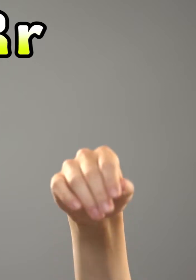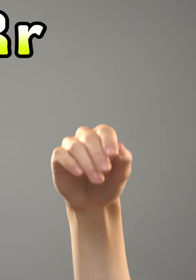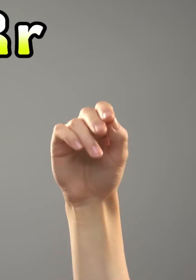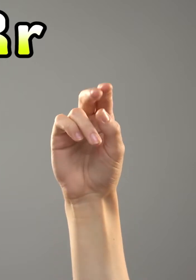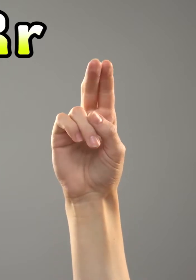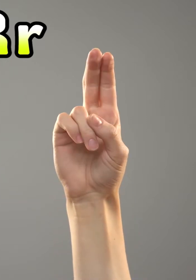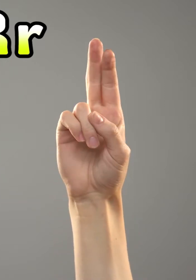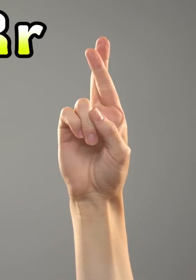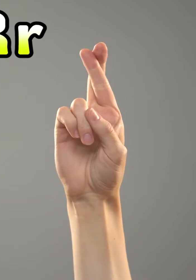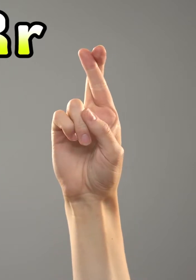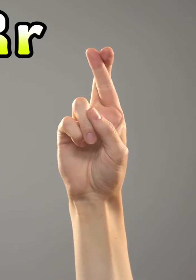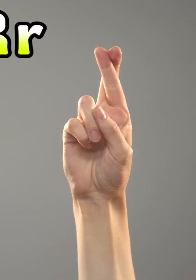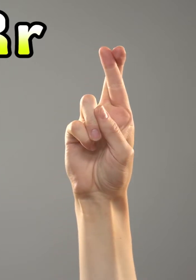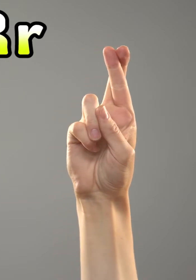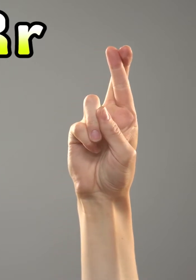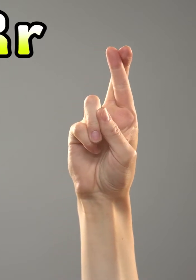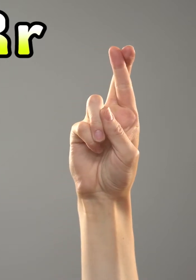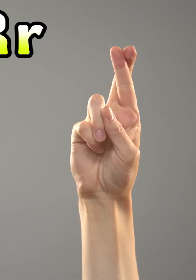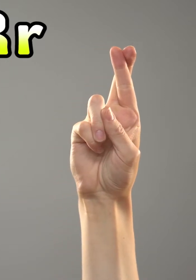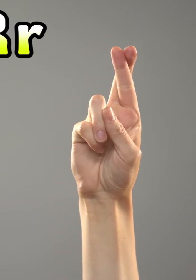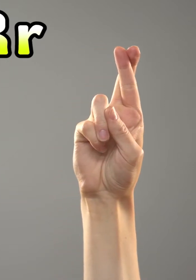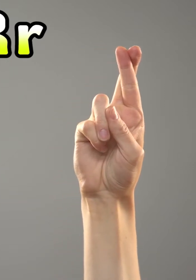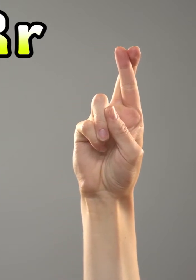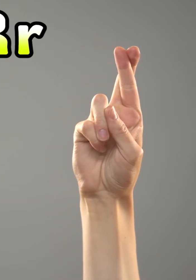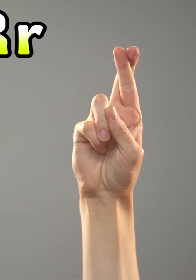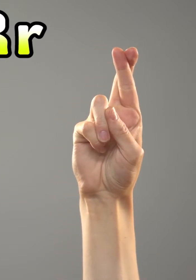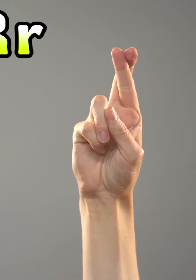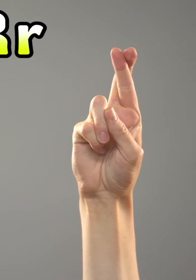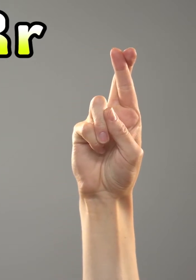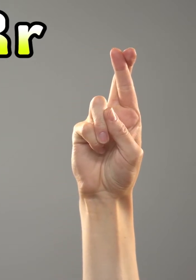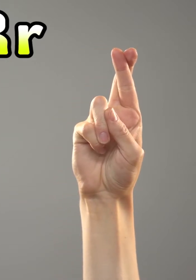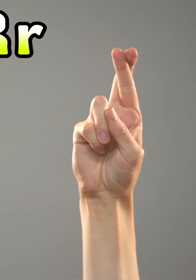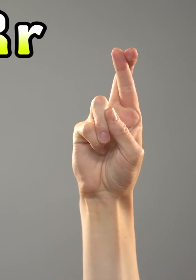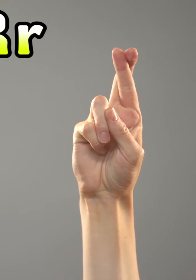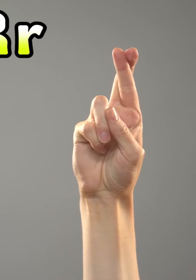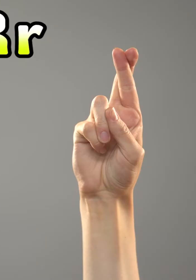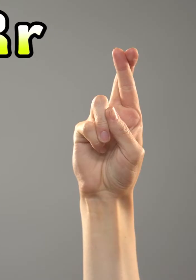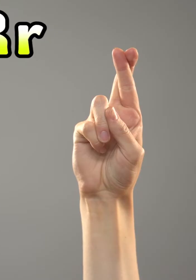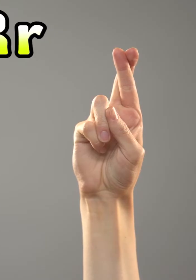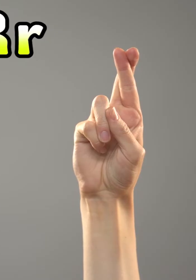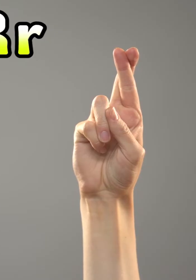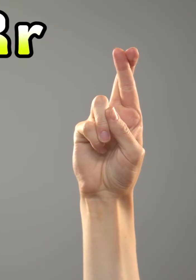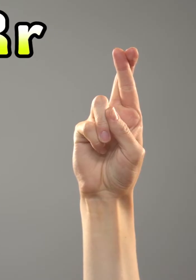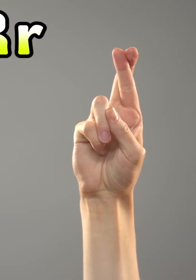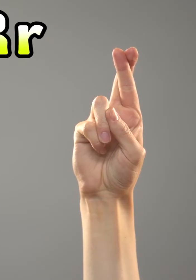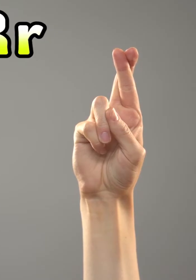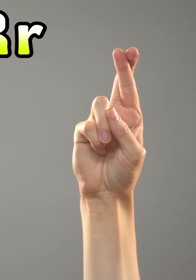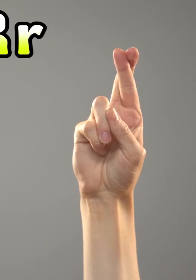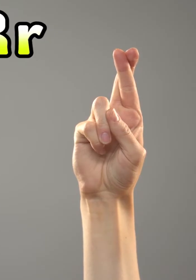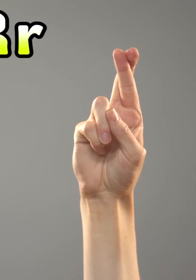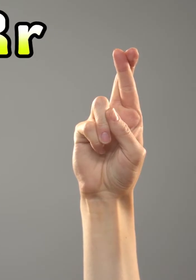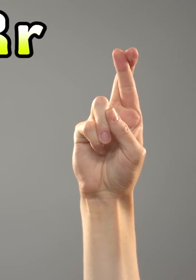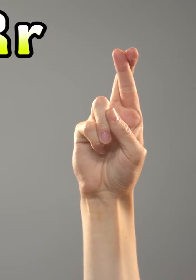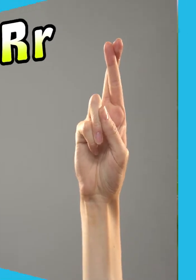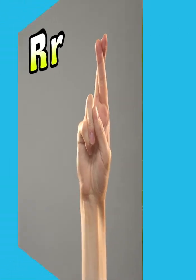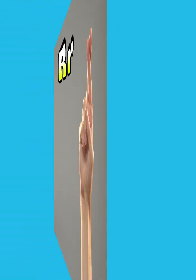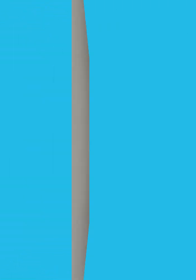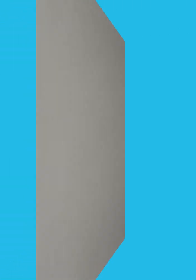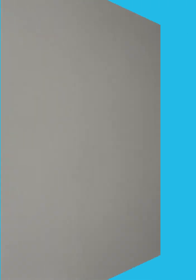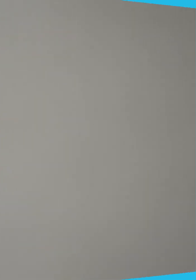R is for rabbit. 兔子